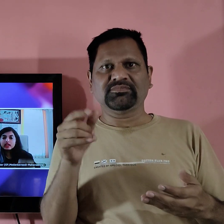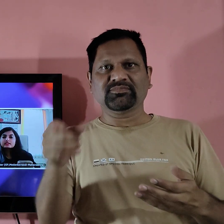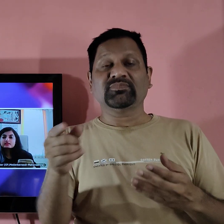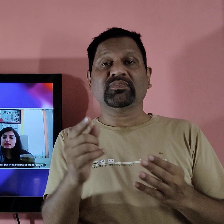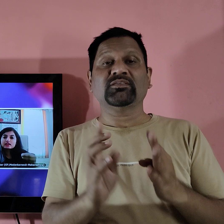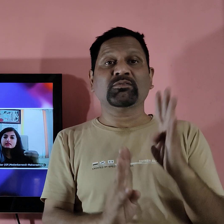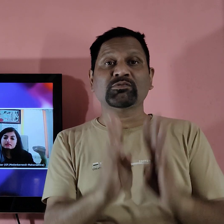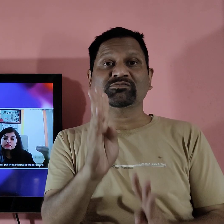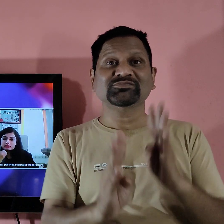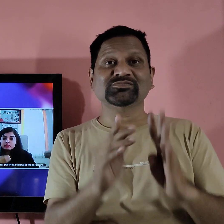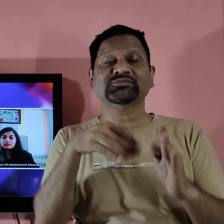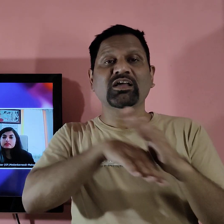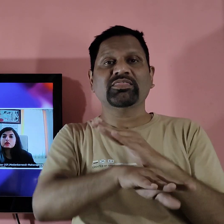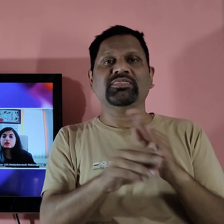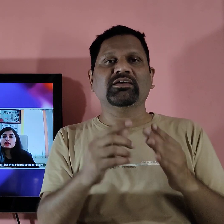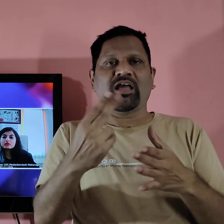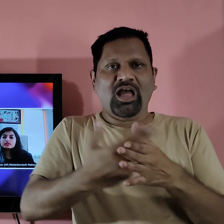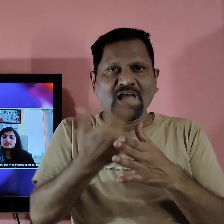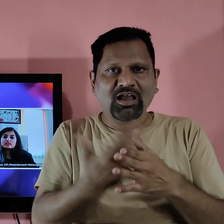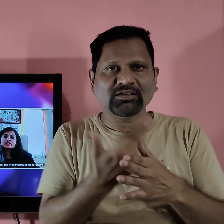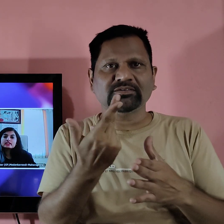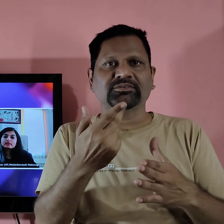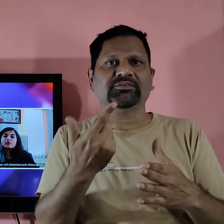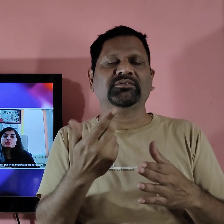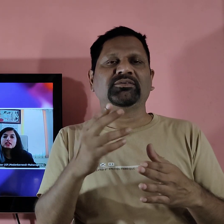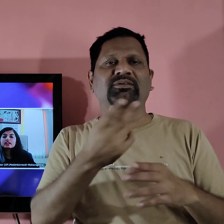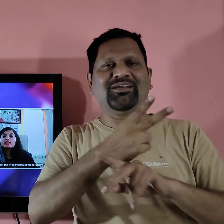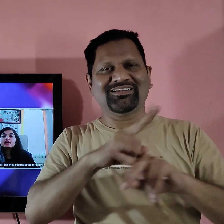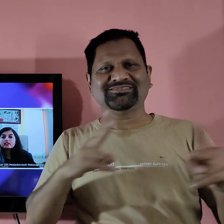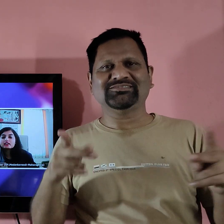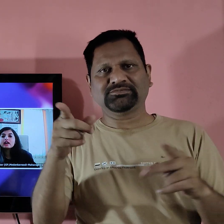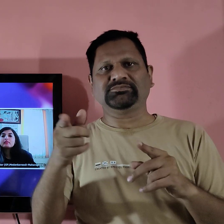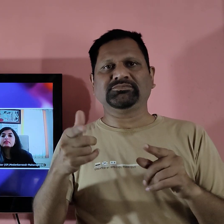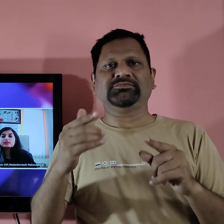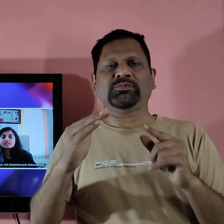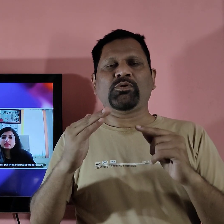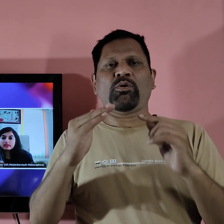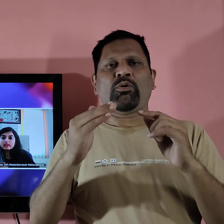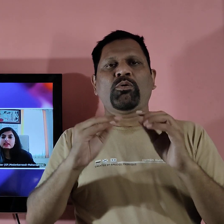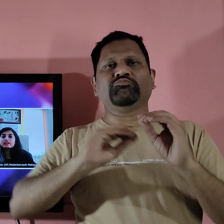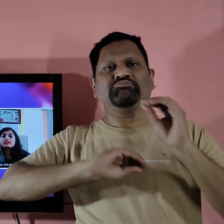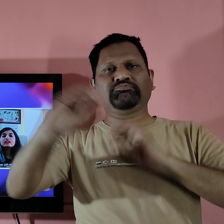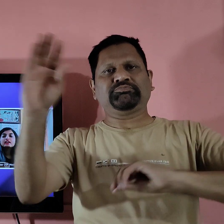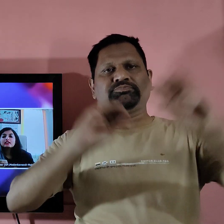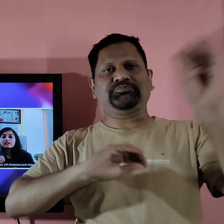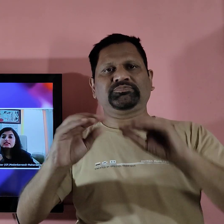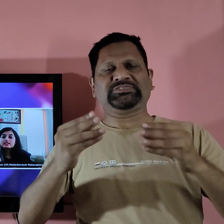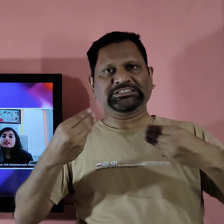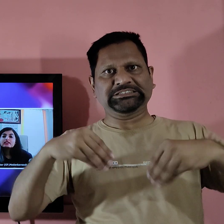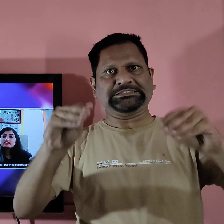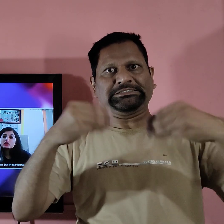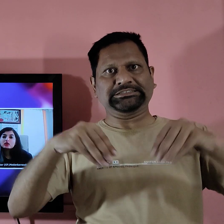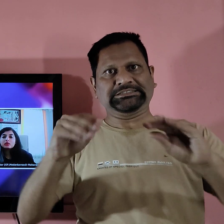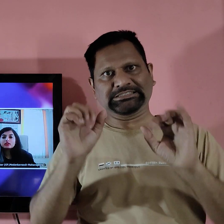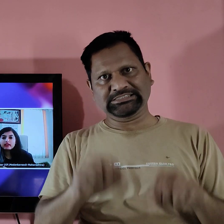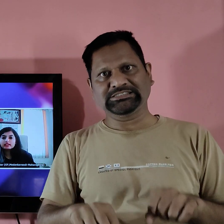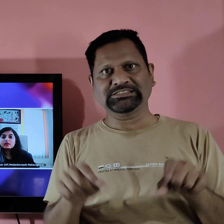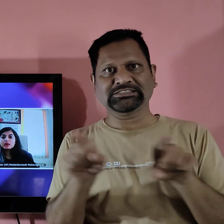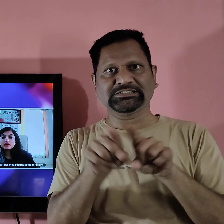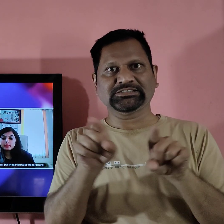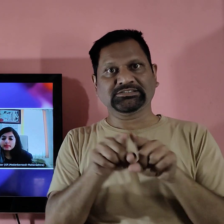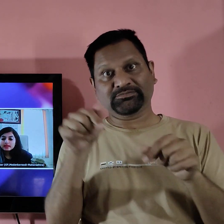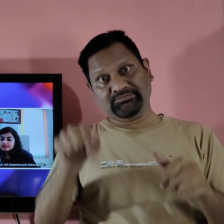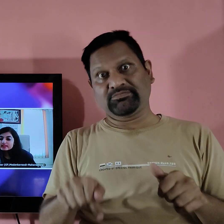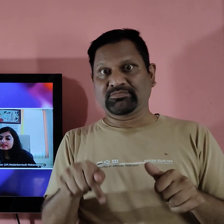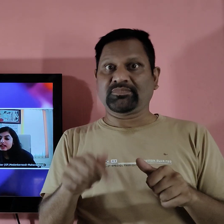सब्जी वो अनाज लोगों के हाउसिंग सोसाइटीज में पहुंचाने का काम किया, उसकी बिक्री की। इससे किसानों को